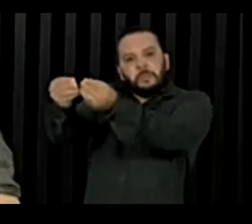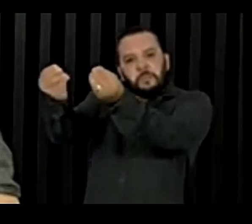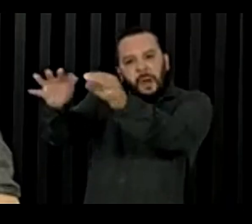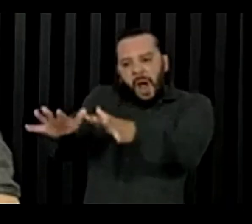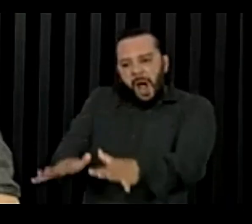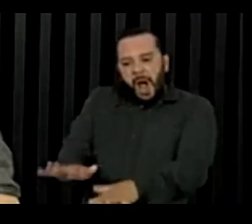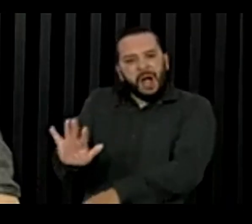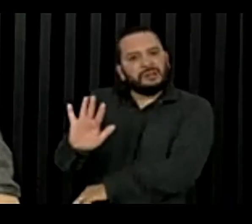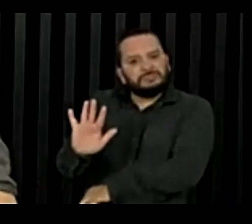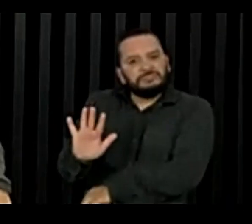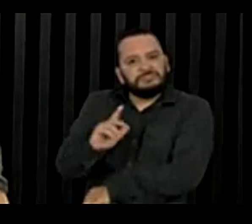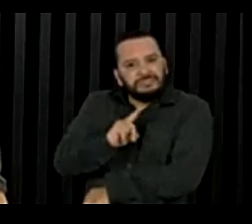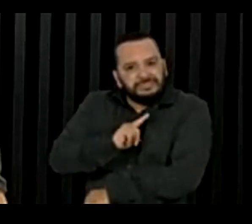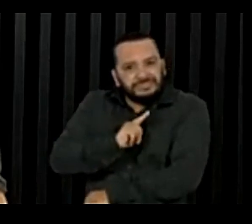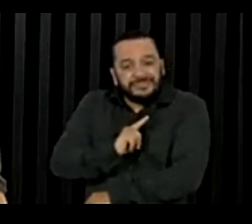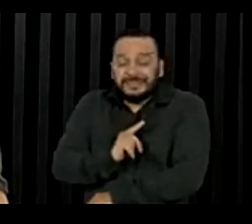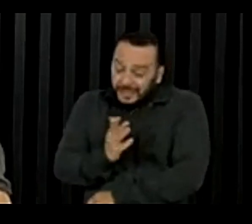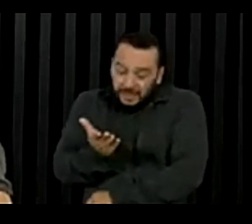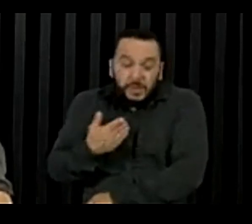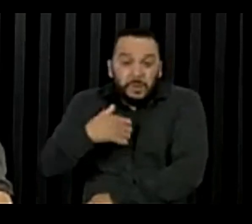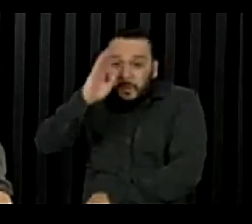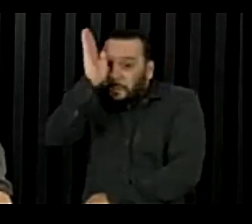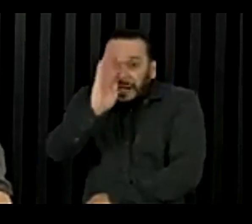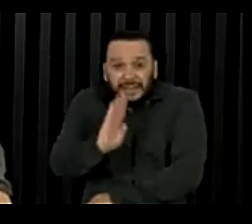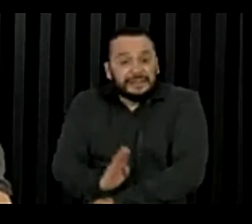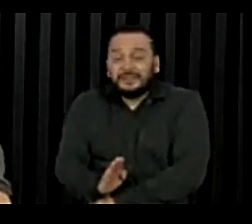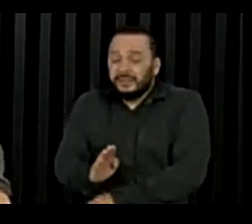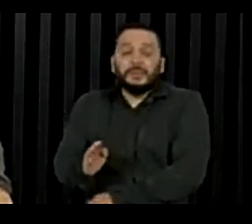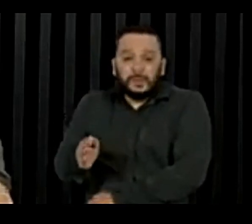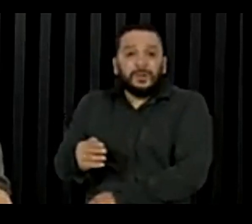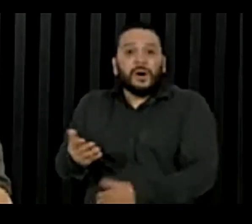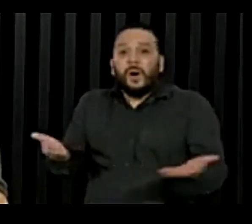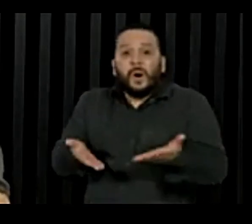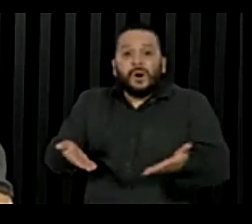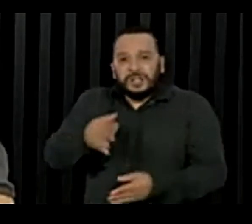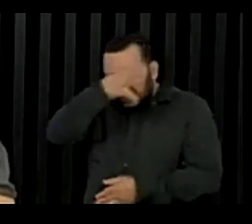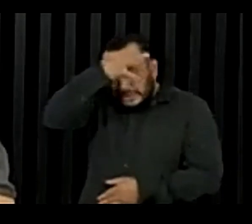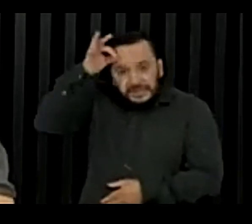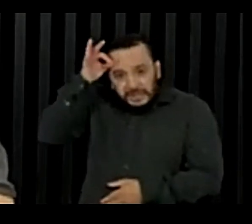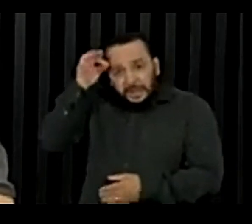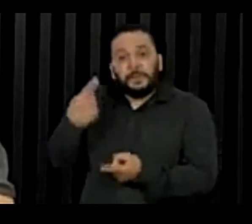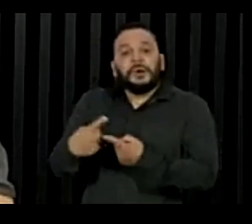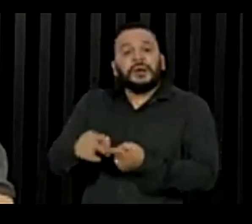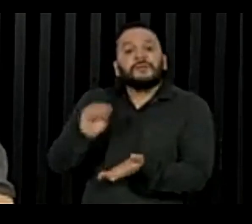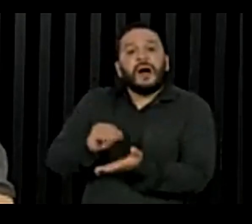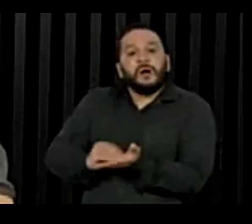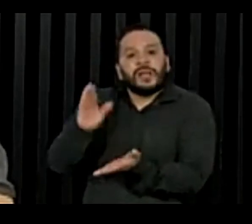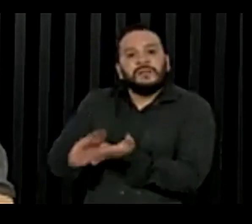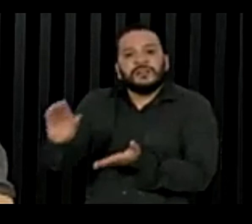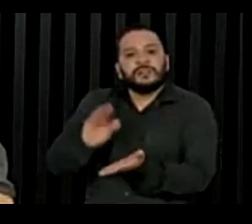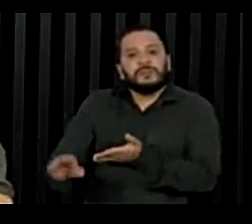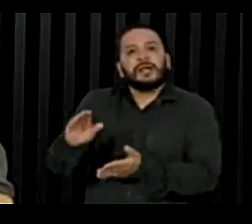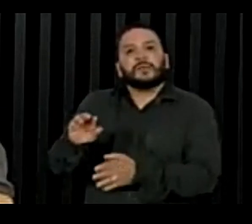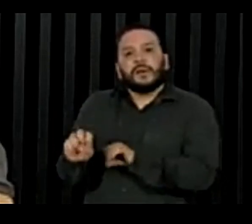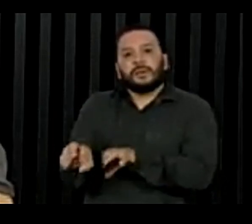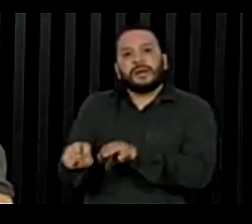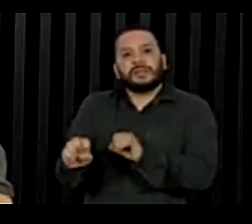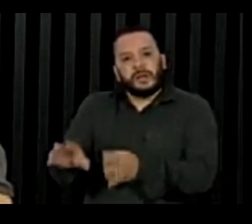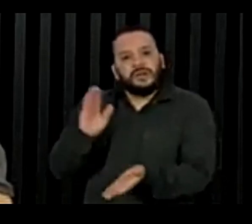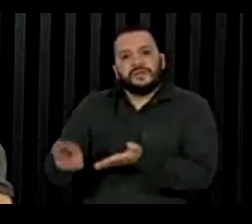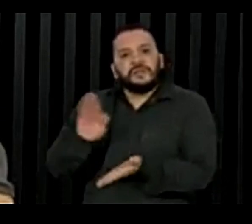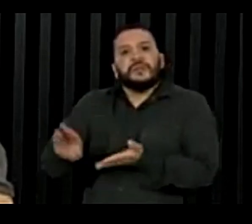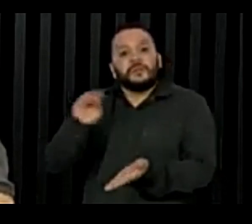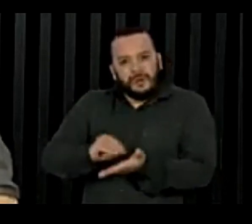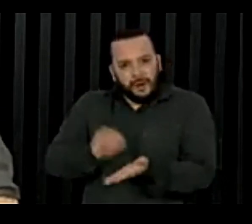a situação do Brasil é uma consequência de toda a falta de educação que a gente teve, de falta de investimento necessário em educação que a gente teve ao longo das últimas décadas. E o governo